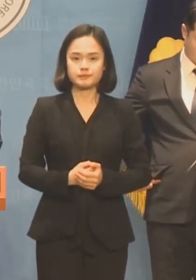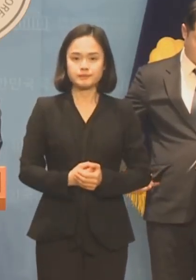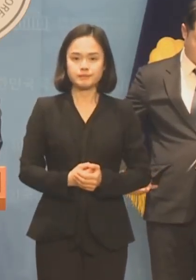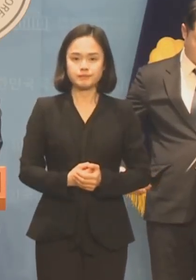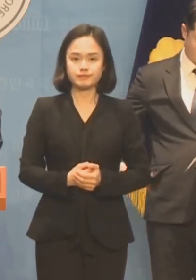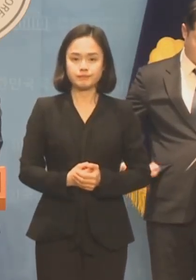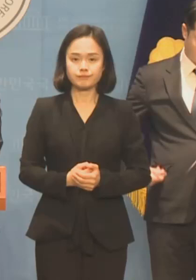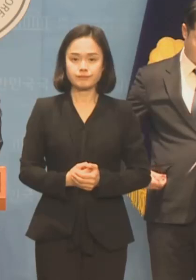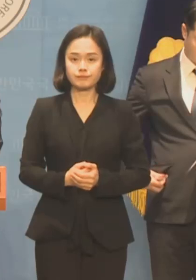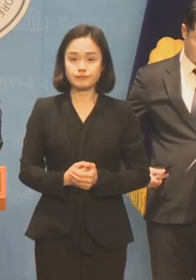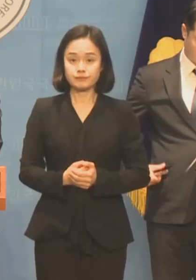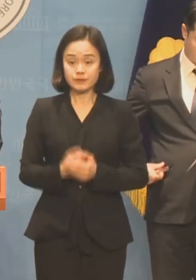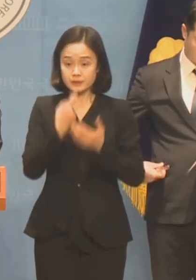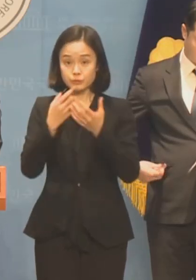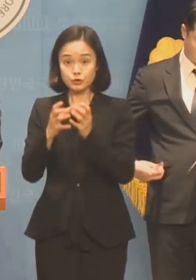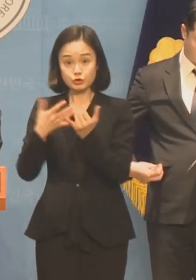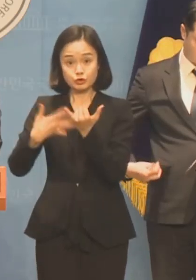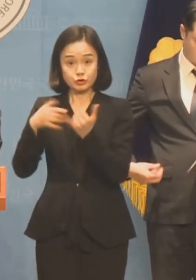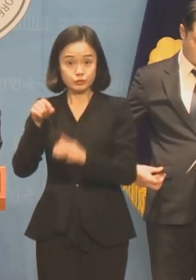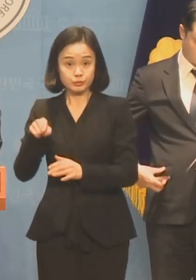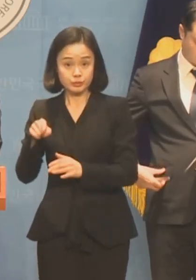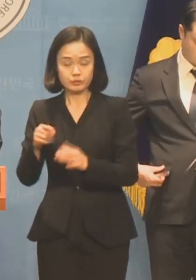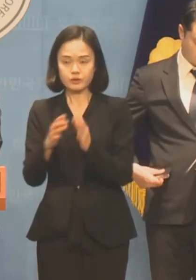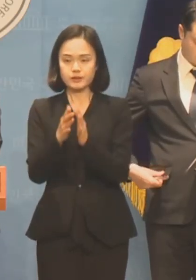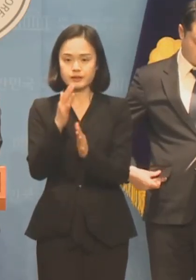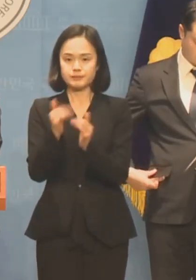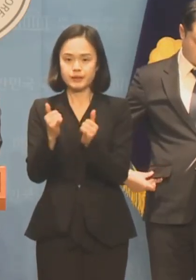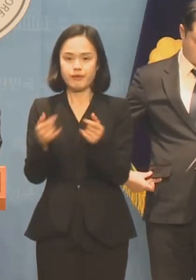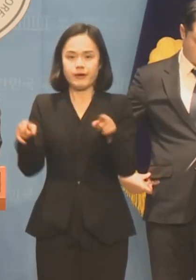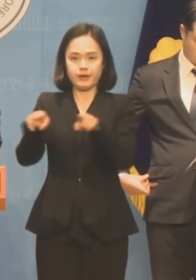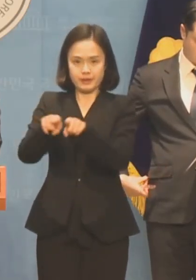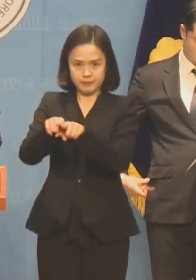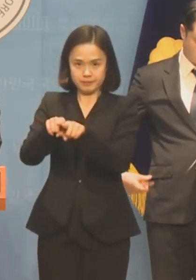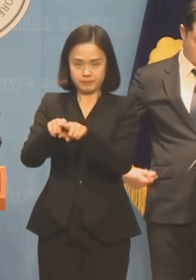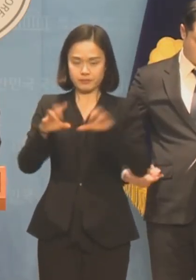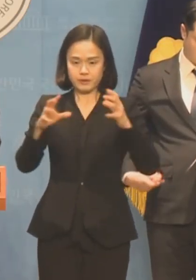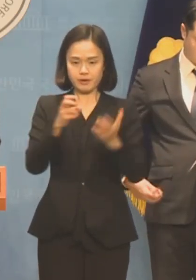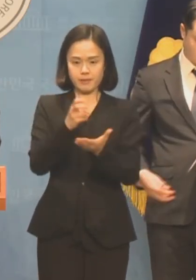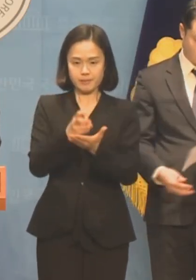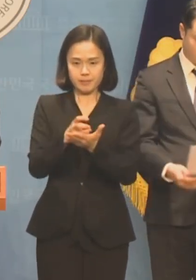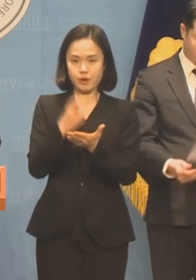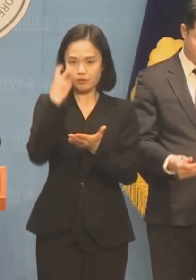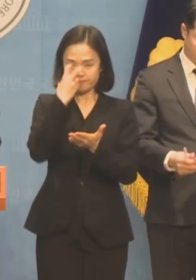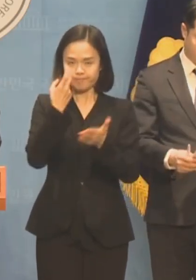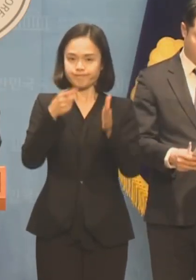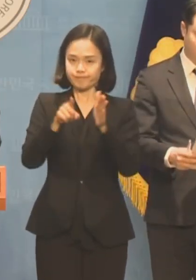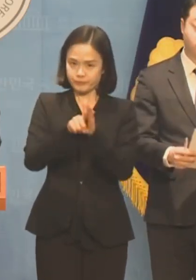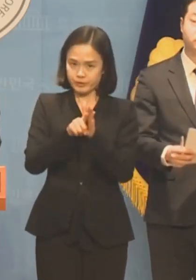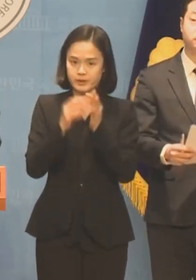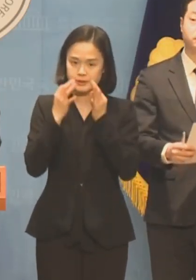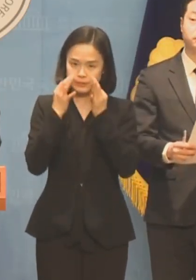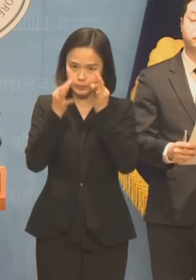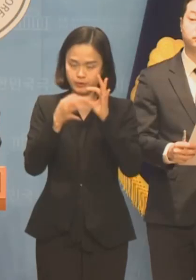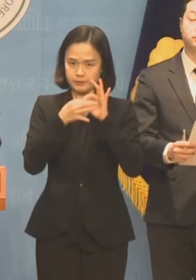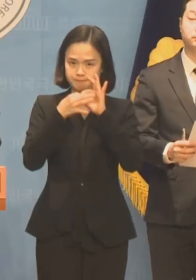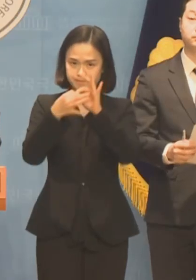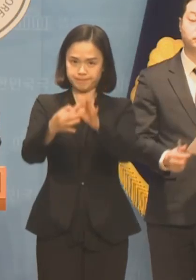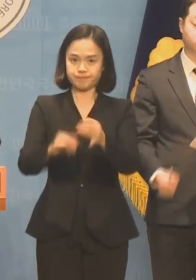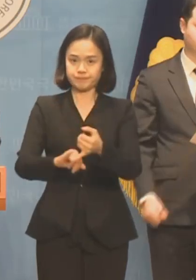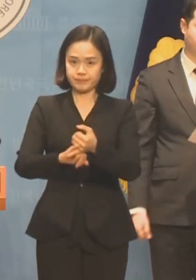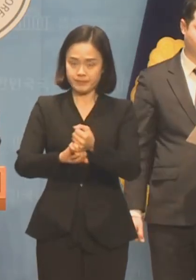시민들의 참여로 시민들과 함께 헌법 수호를 위한 노력을 지속적으로 전개해 나갈